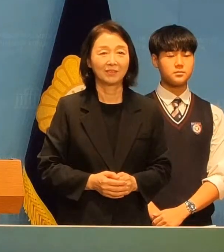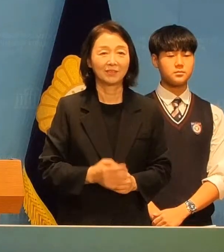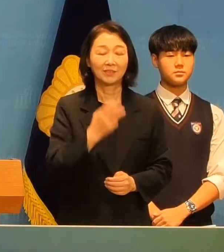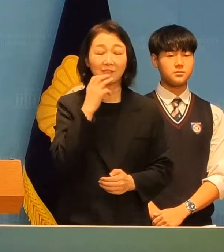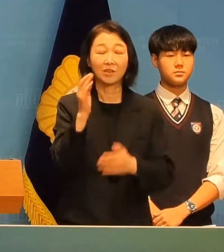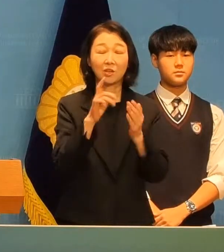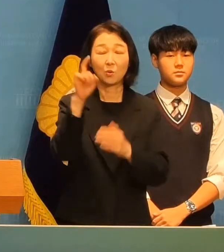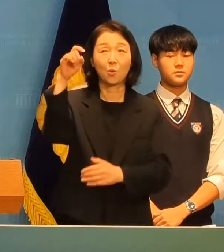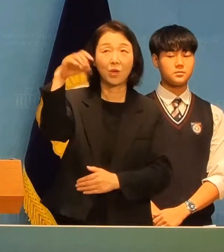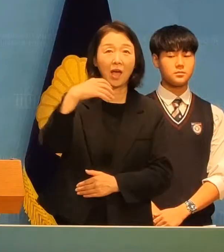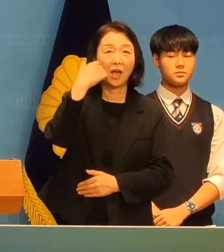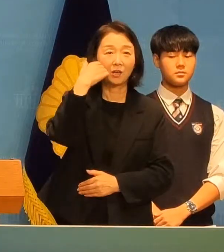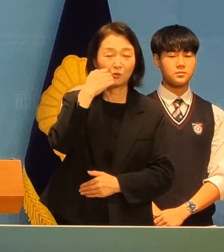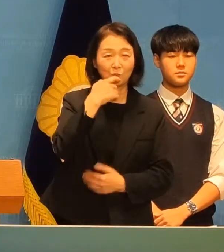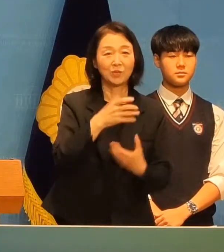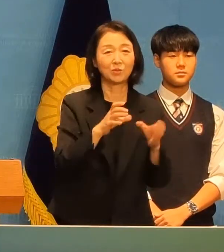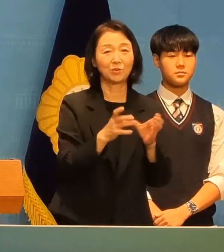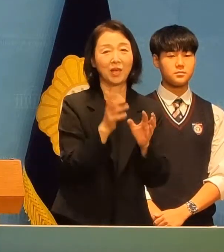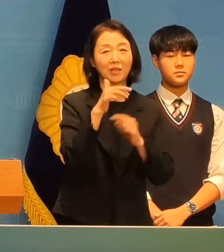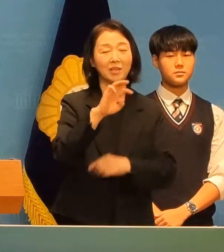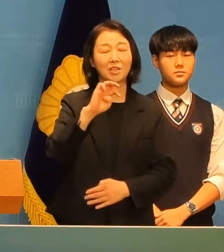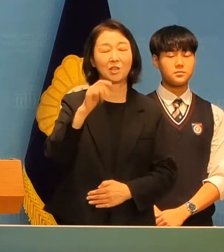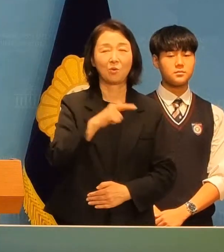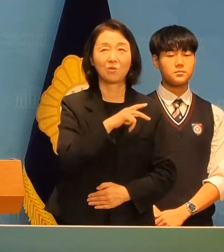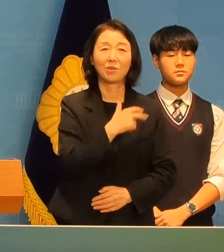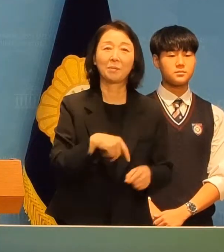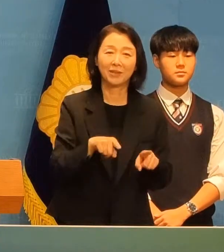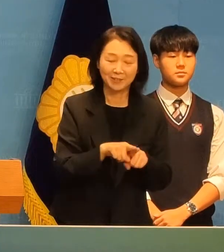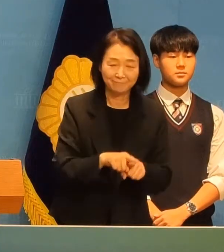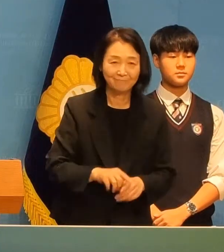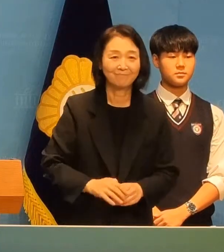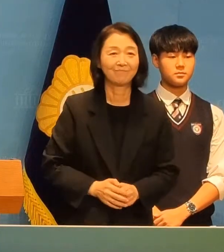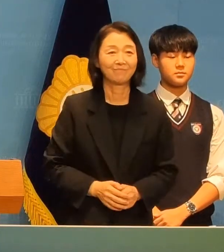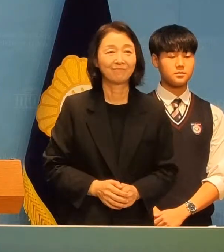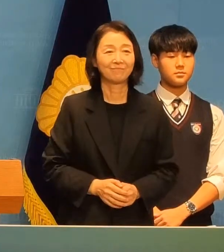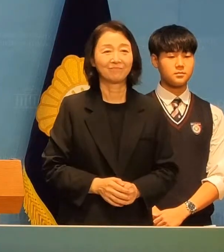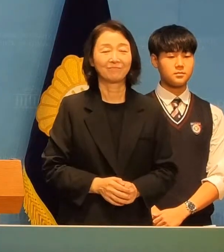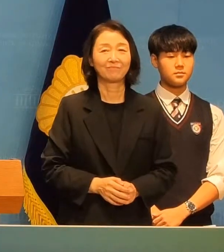두고 계신 더불어민주당 이기현 의원님 함께해 주셨습니다.